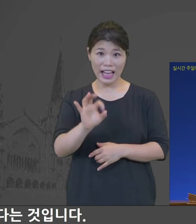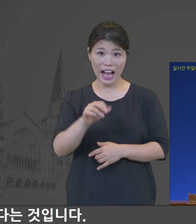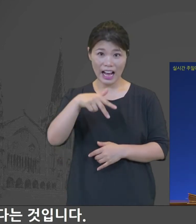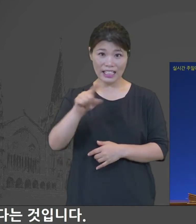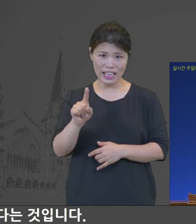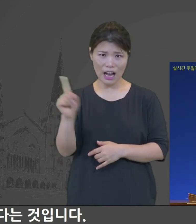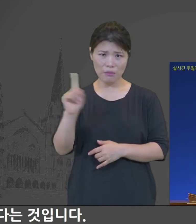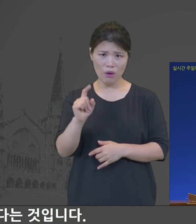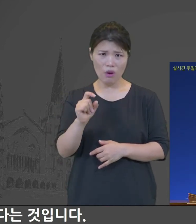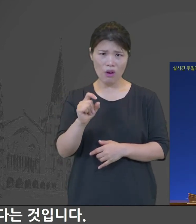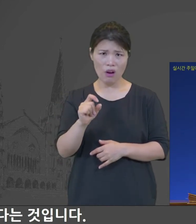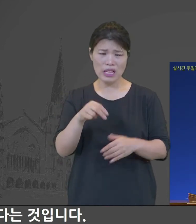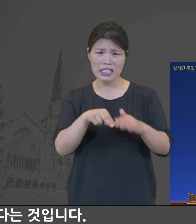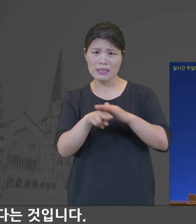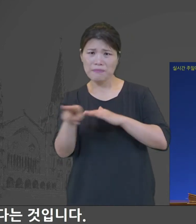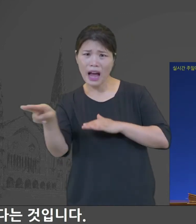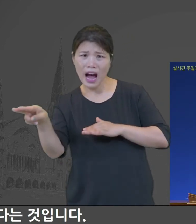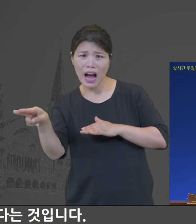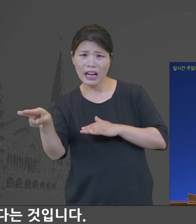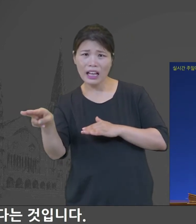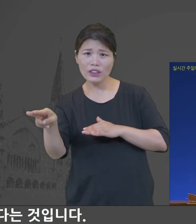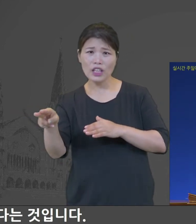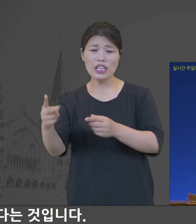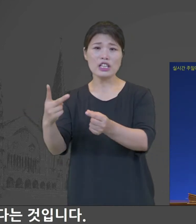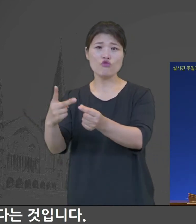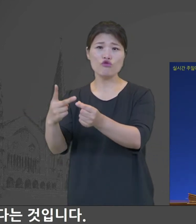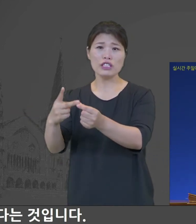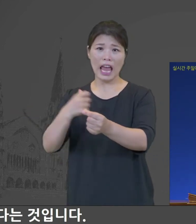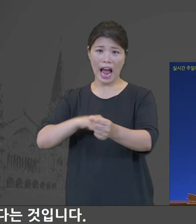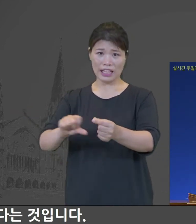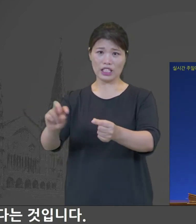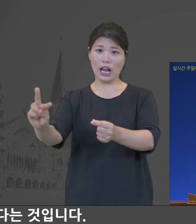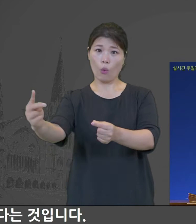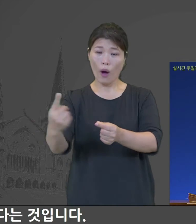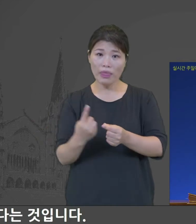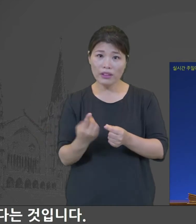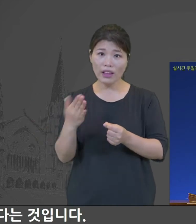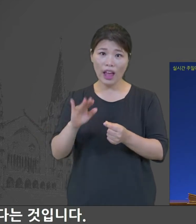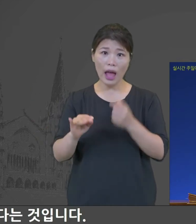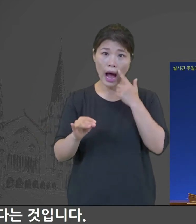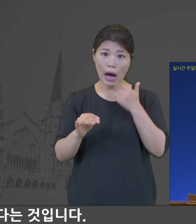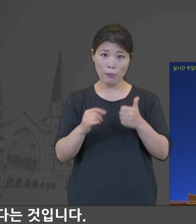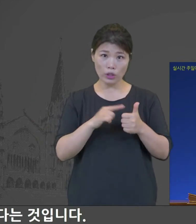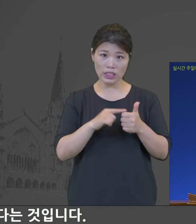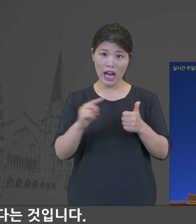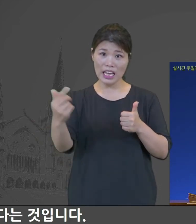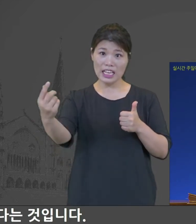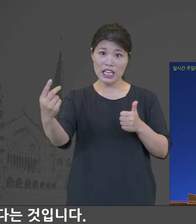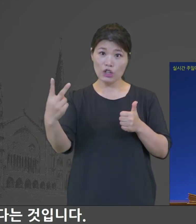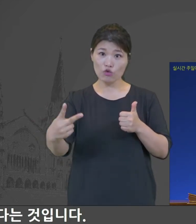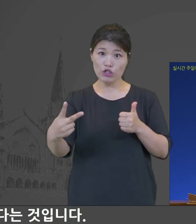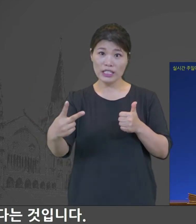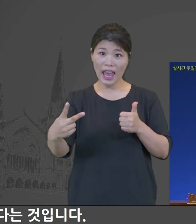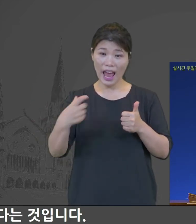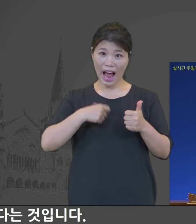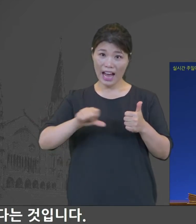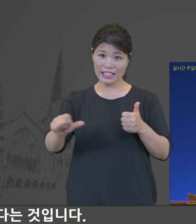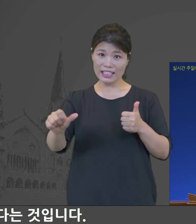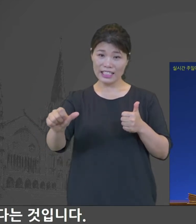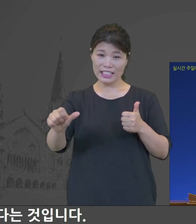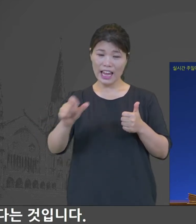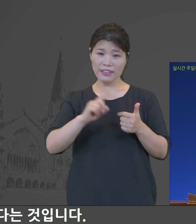나간 둘째 아들이 돌아왔는데 아버지가 집 나간 둘째 아들, 집 나가 있는 상태를